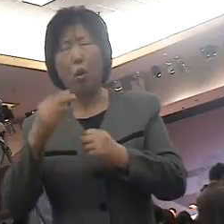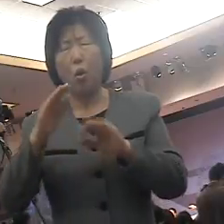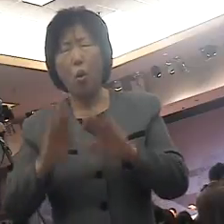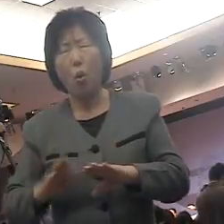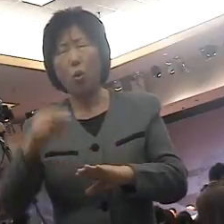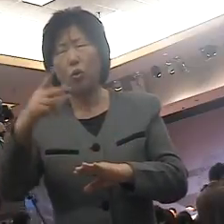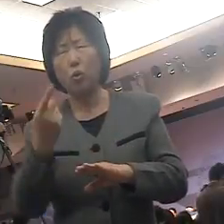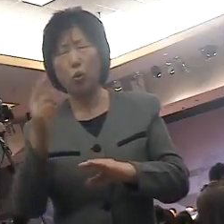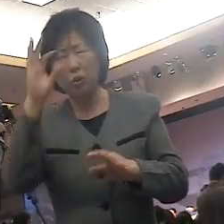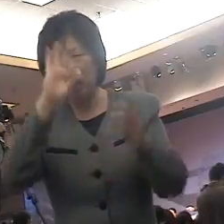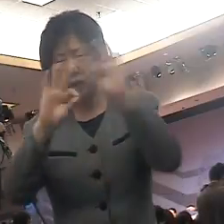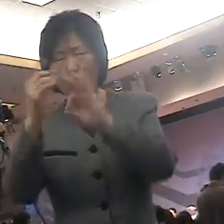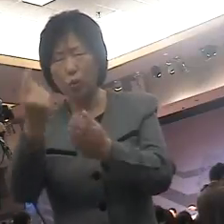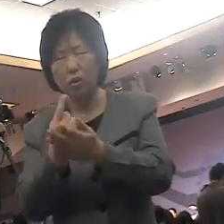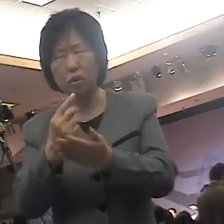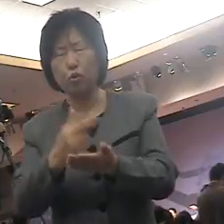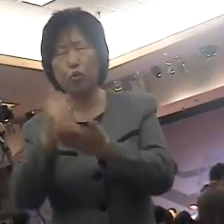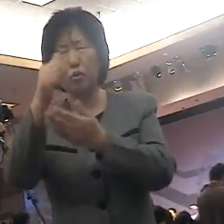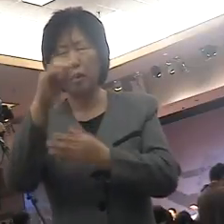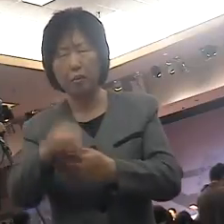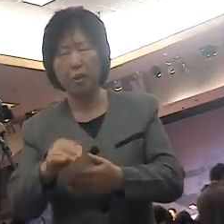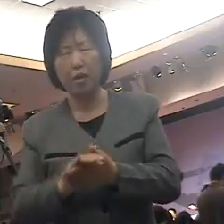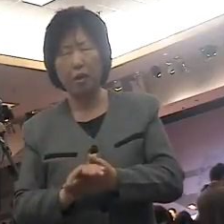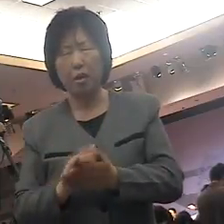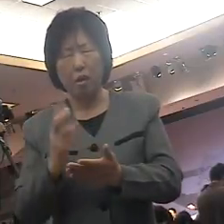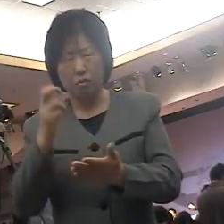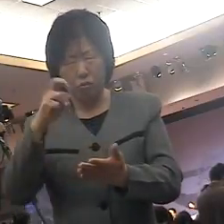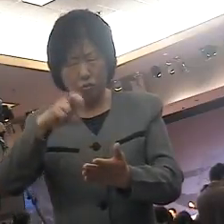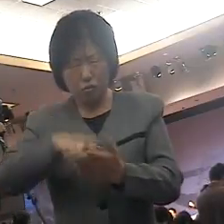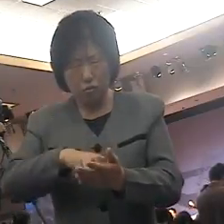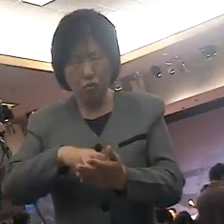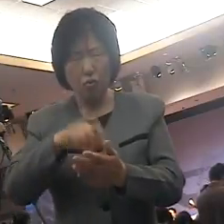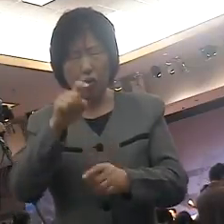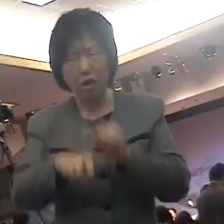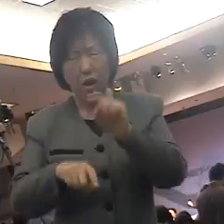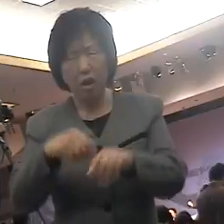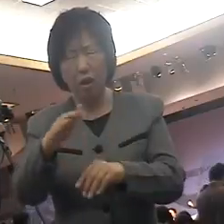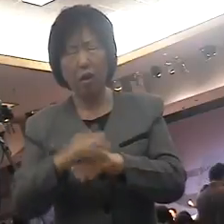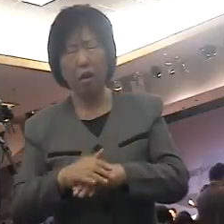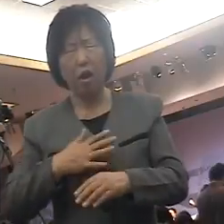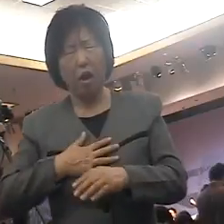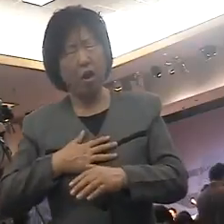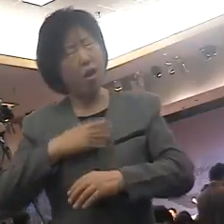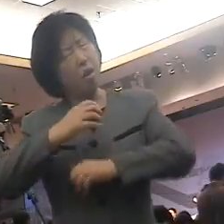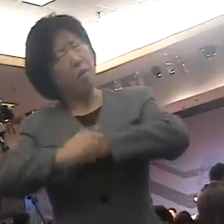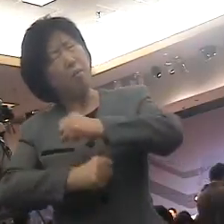오늘도 찾아오시는 주님 앞에 무릎 꿇고 나가 그 가슴을 만끽하고